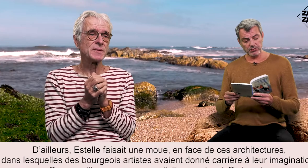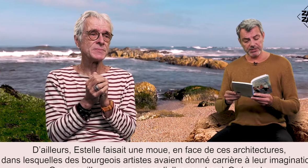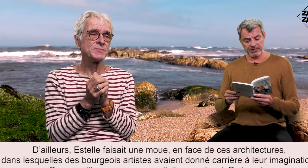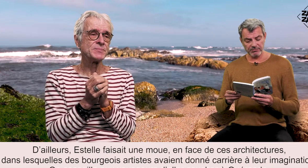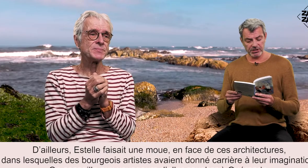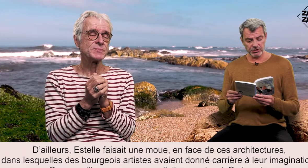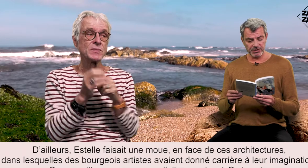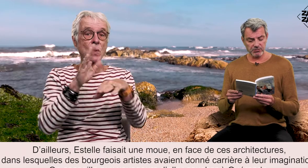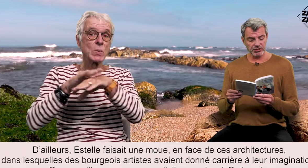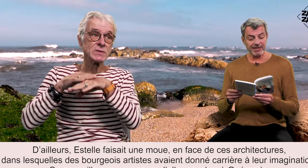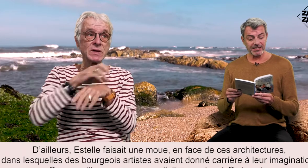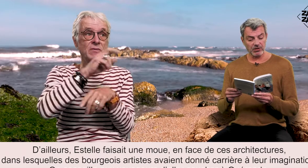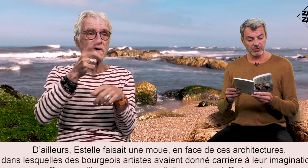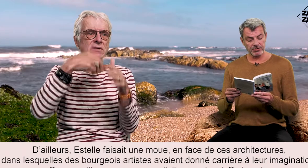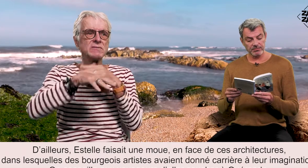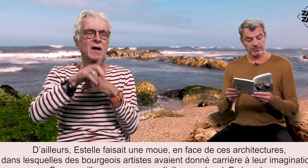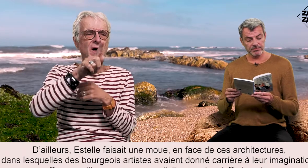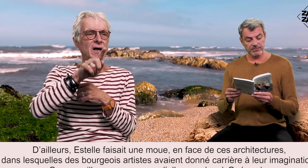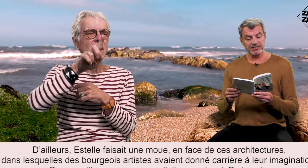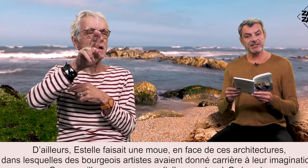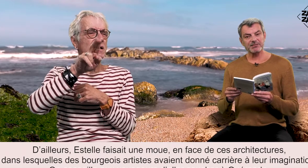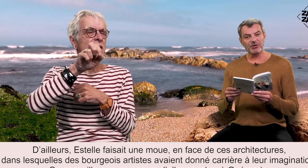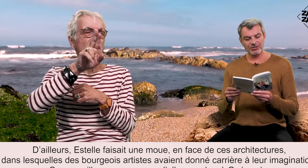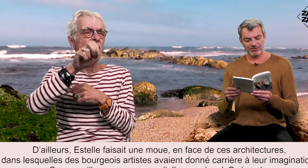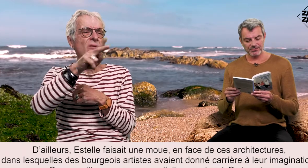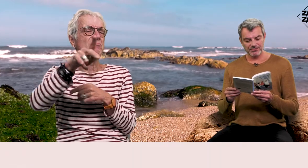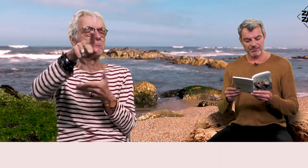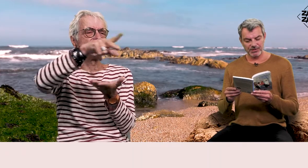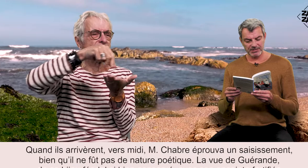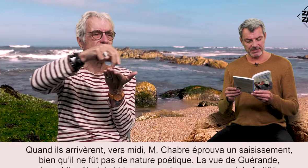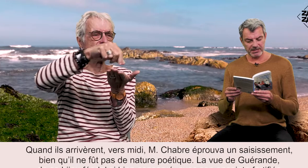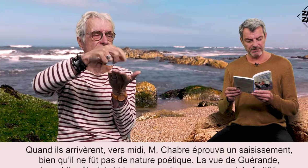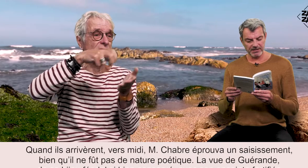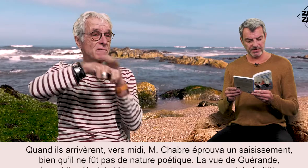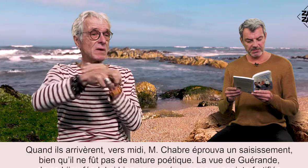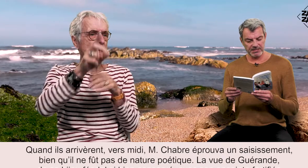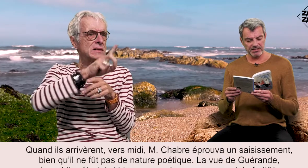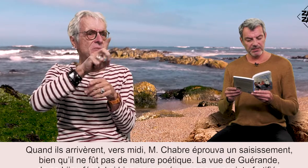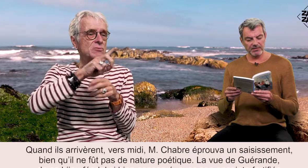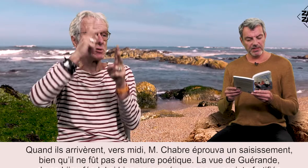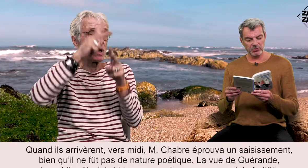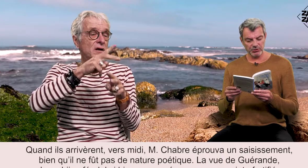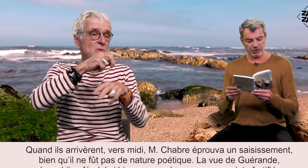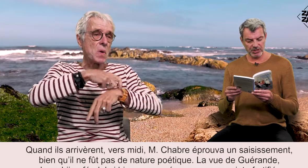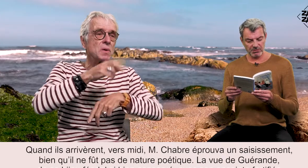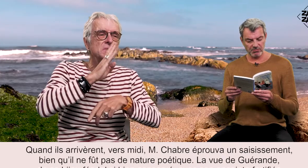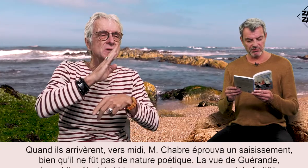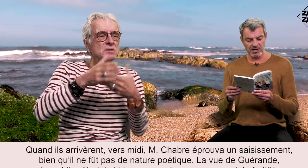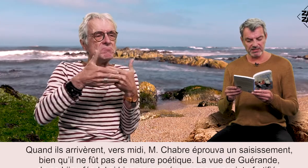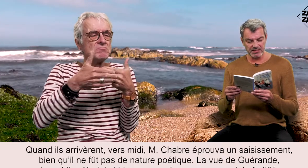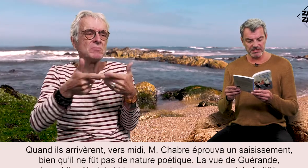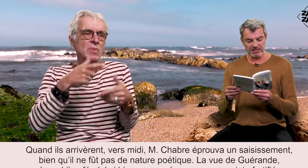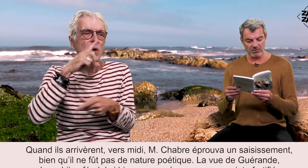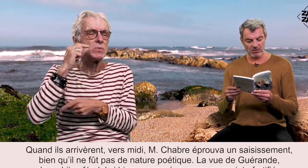On conseilla aux voyageurs d'aller coucher à Guérande. C'était un dimanche. Quand ils arrivèrent vers midi, M. Chabre